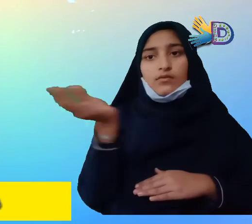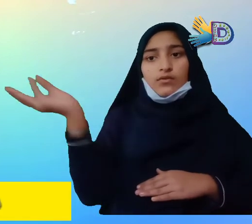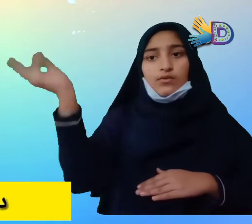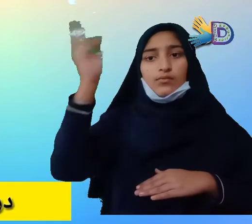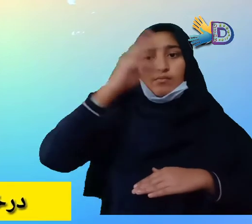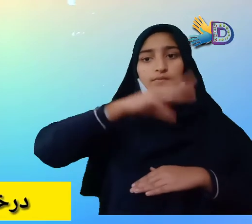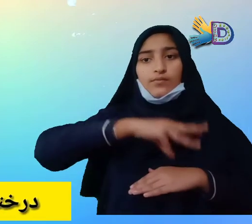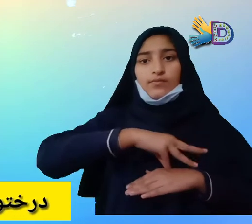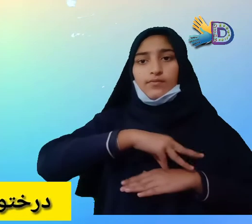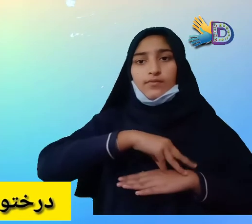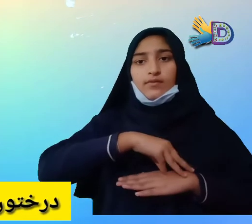ओस,